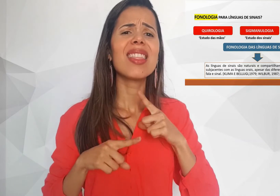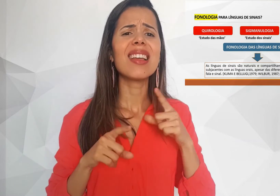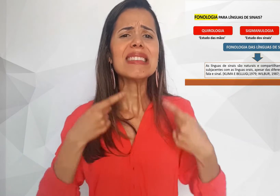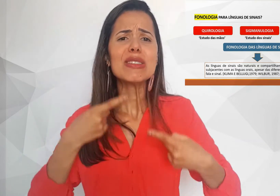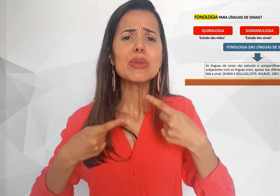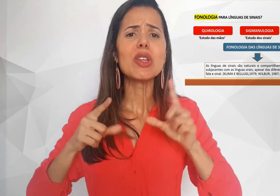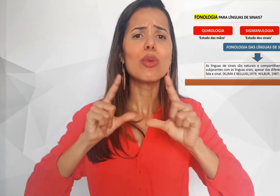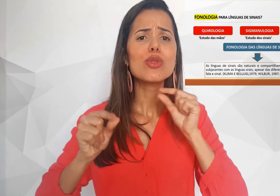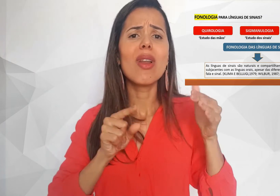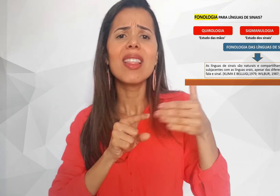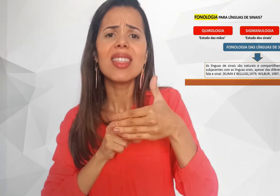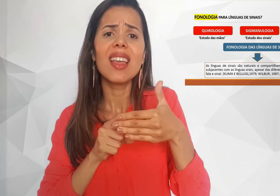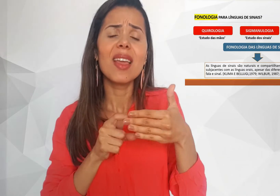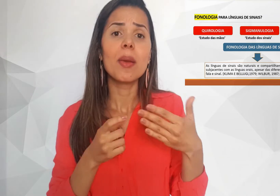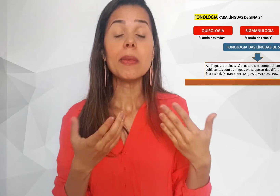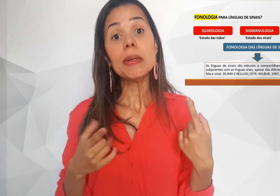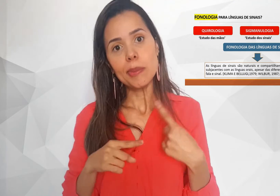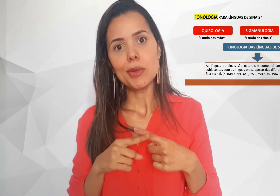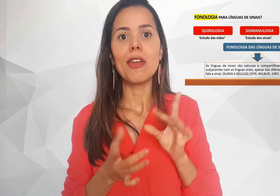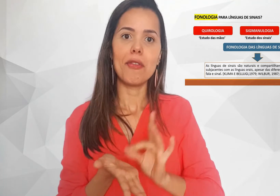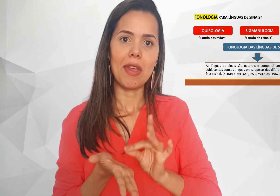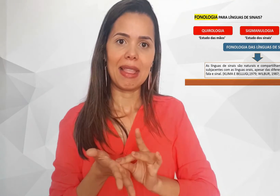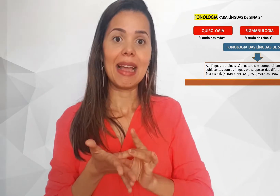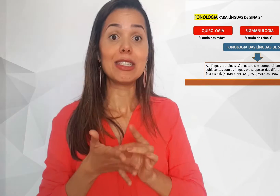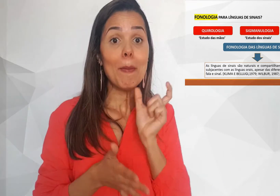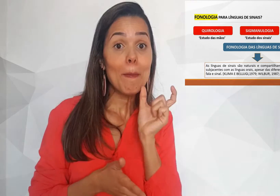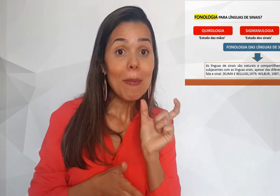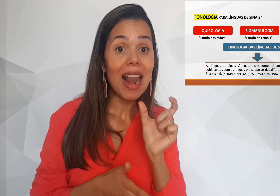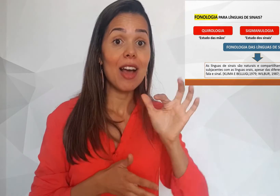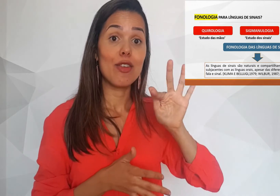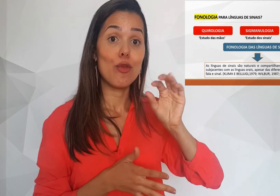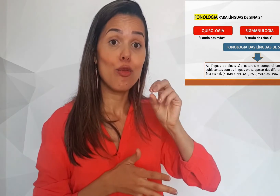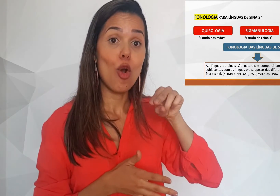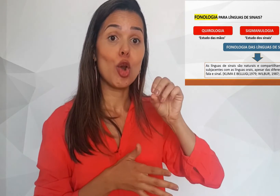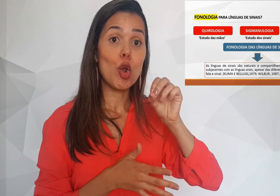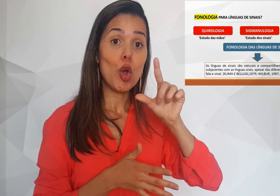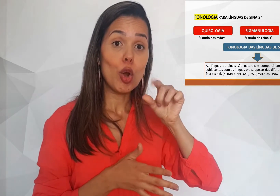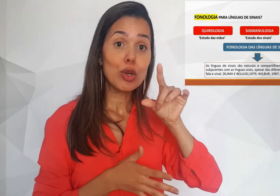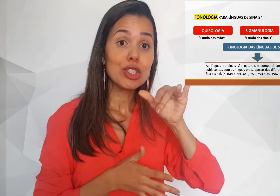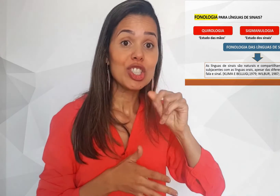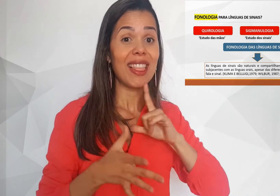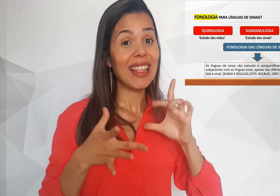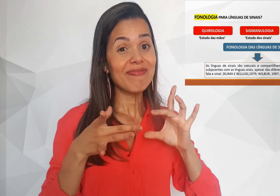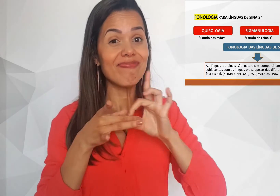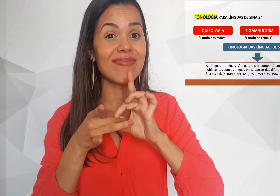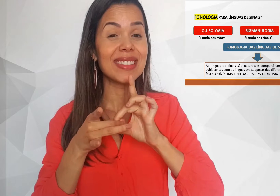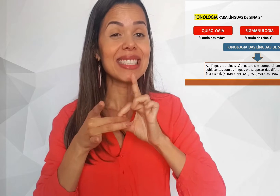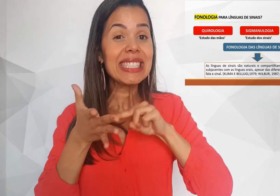que se tem essas discussões? Porque realmente, né, etimologicamente, fonologia está muito associado ao som, né,